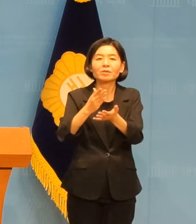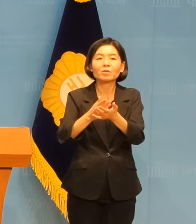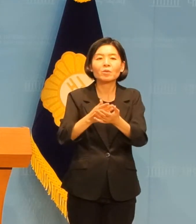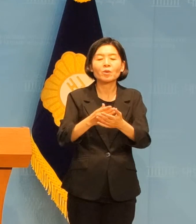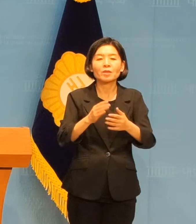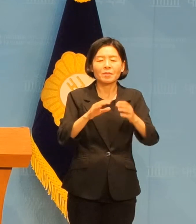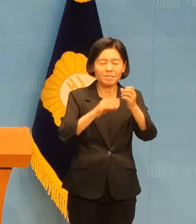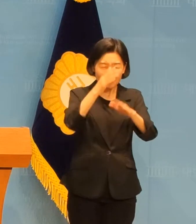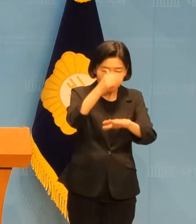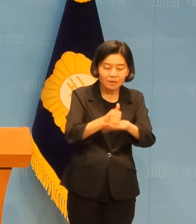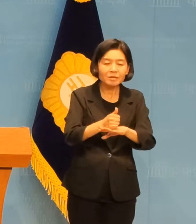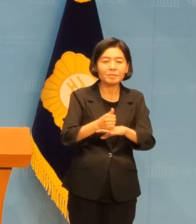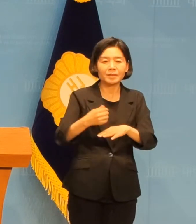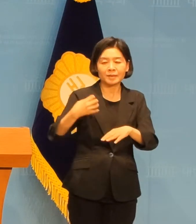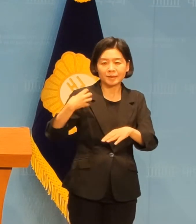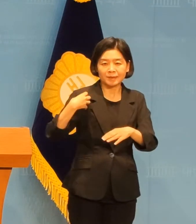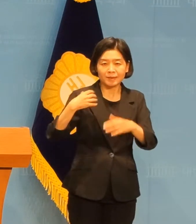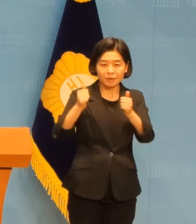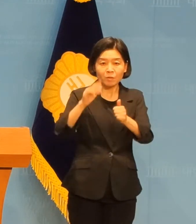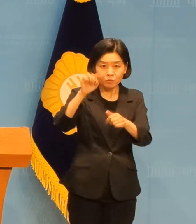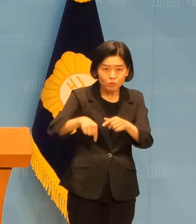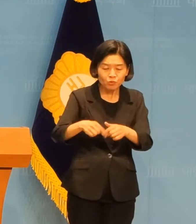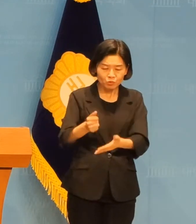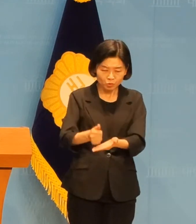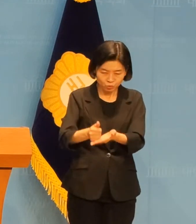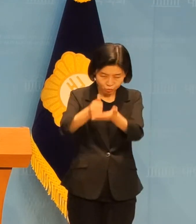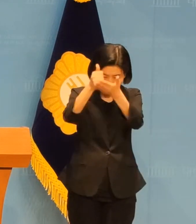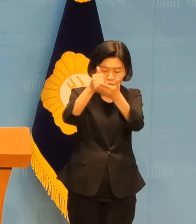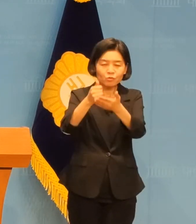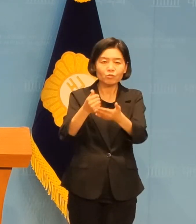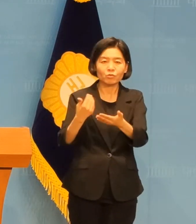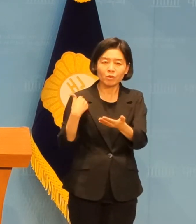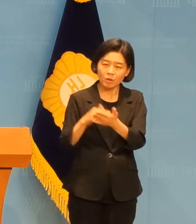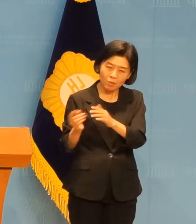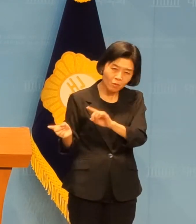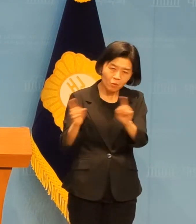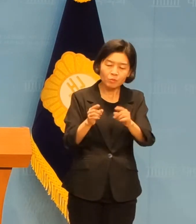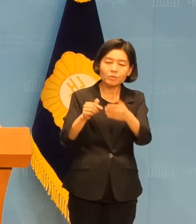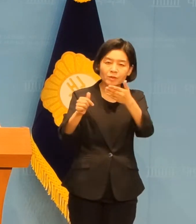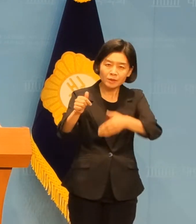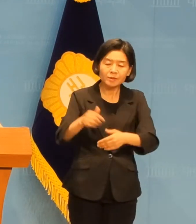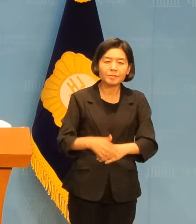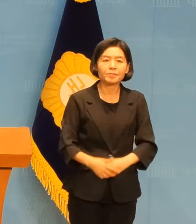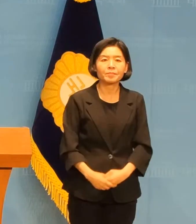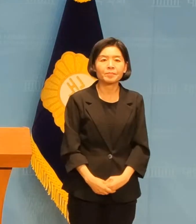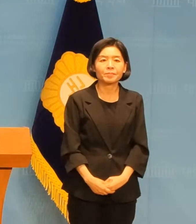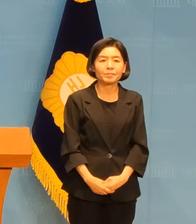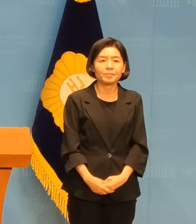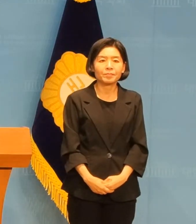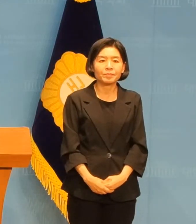보루인 사법부에 대한 존중부터 회복하시길 바랍니다.